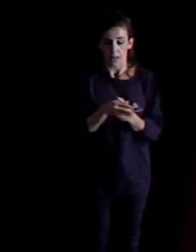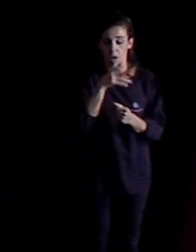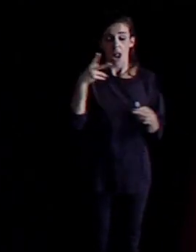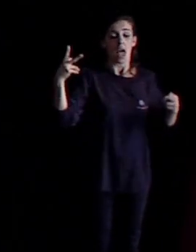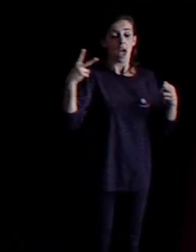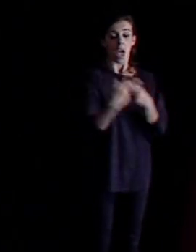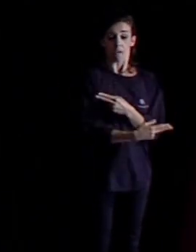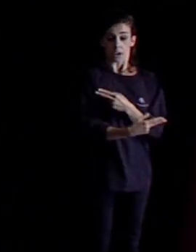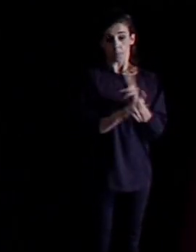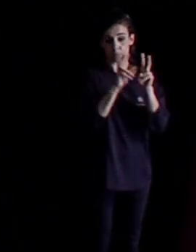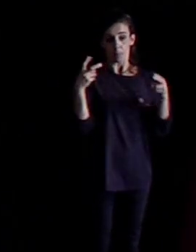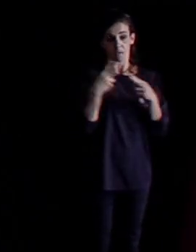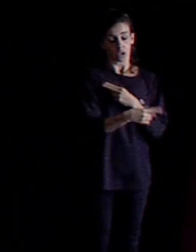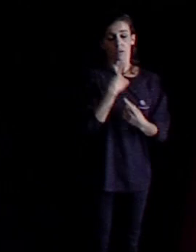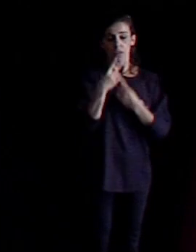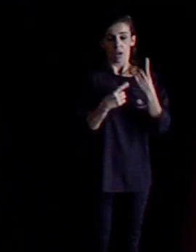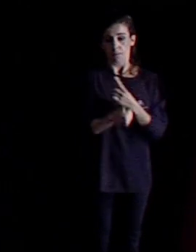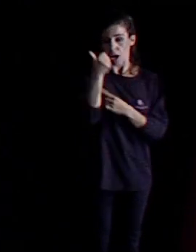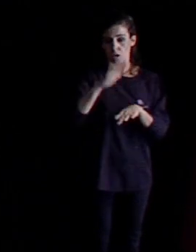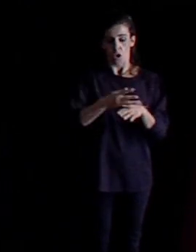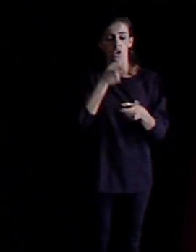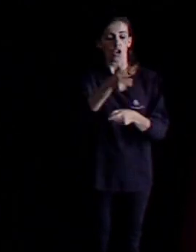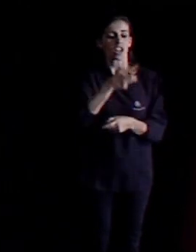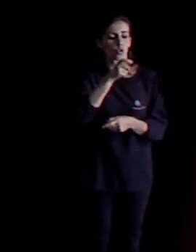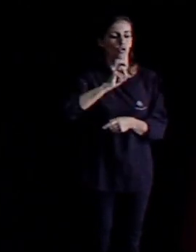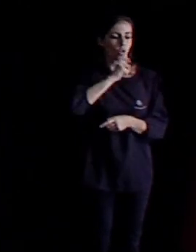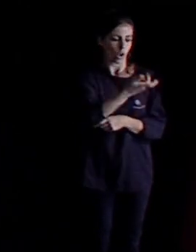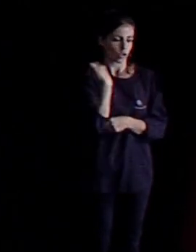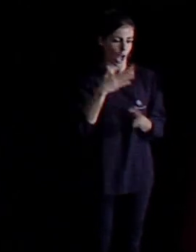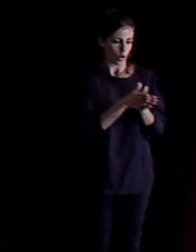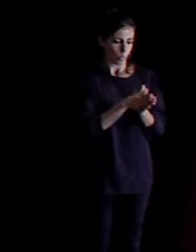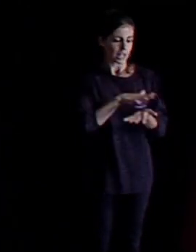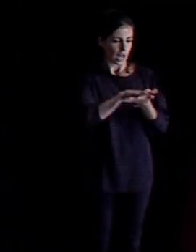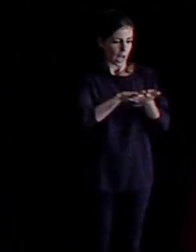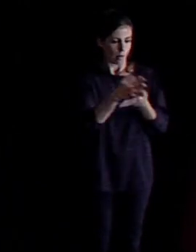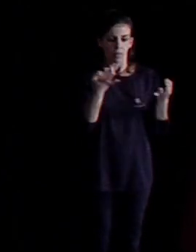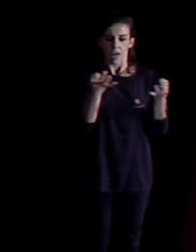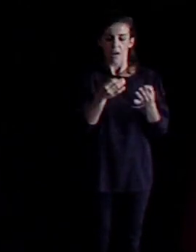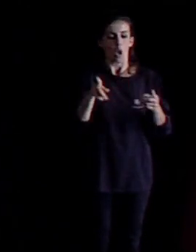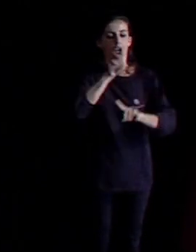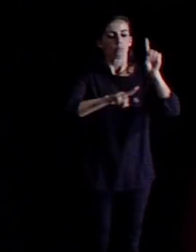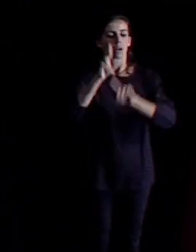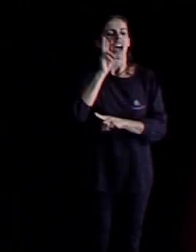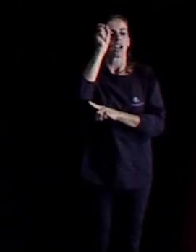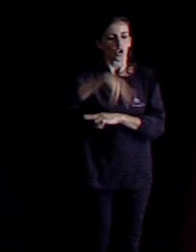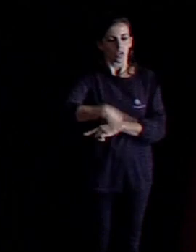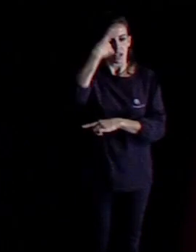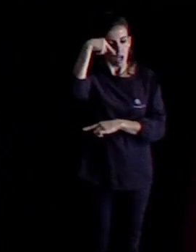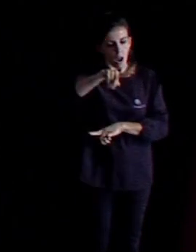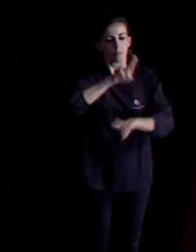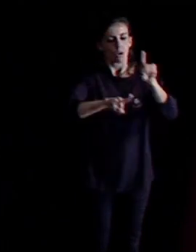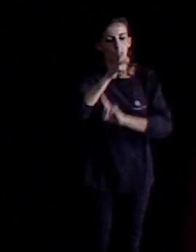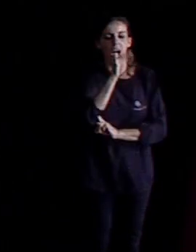prevención, no voy a decir mucho más, discurso de odio lo han hablado mis compañeros, hay que reconocer el problema, saber que el problema existe, eso es